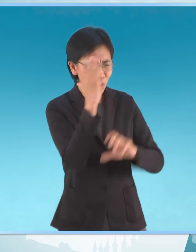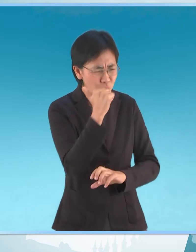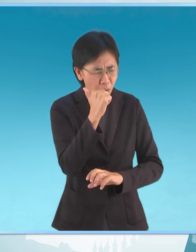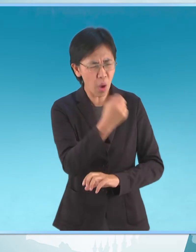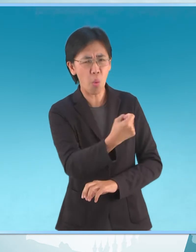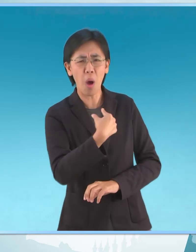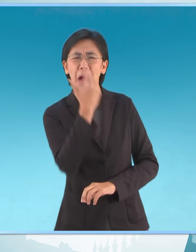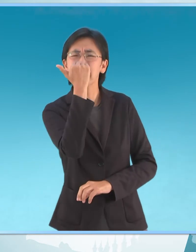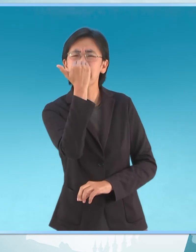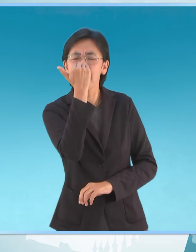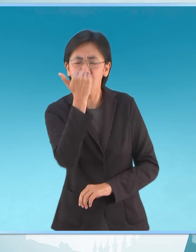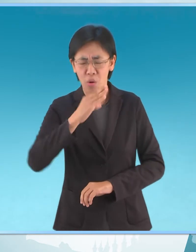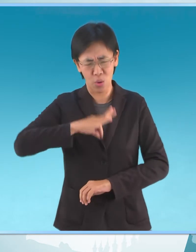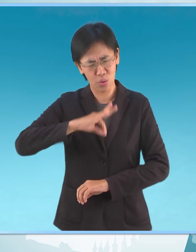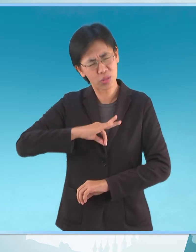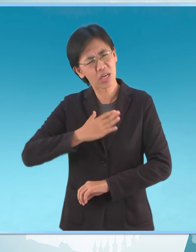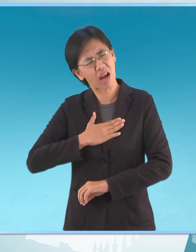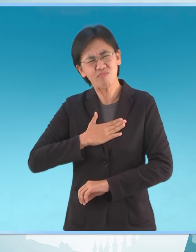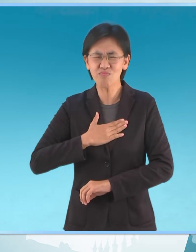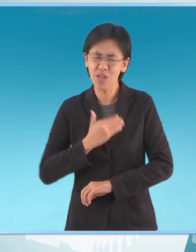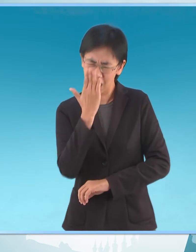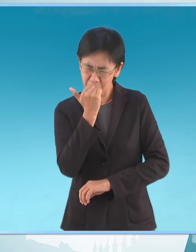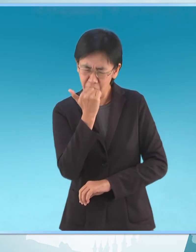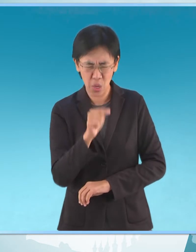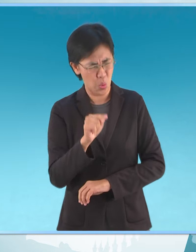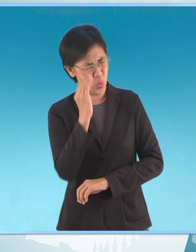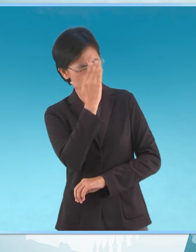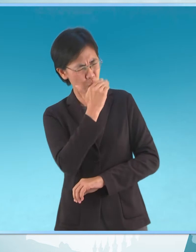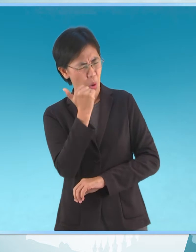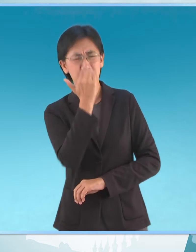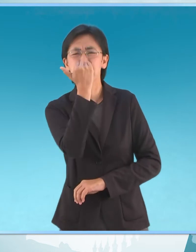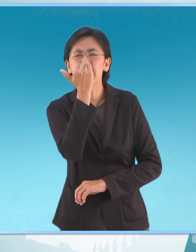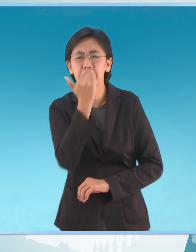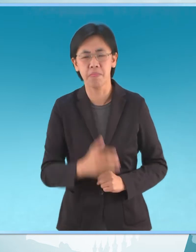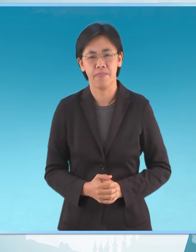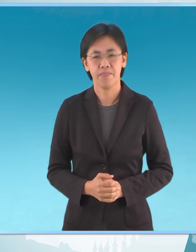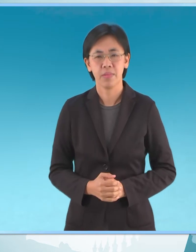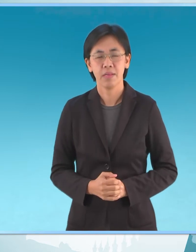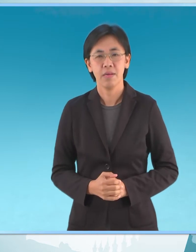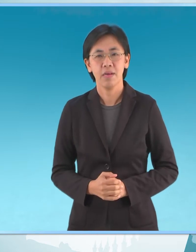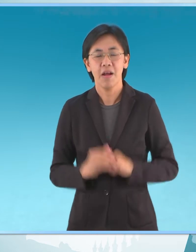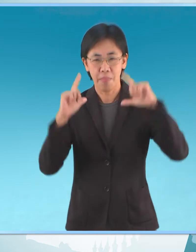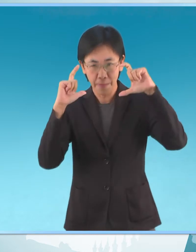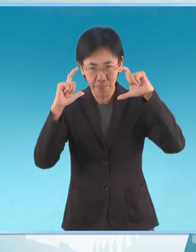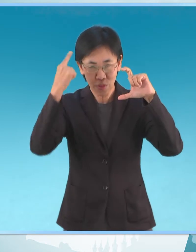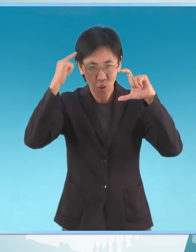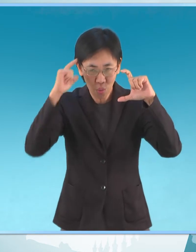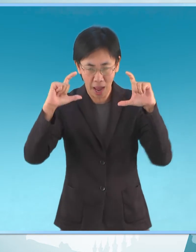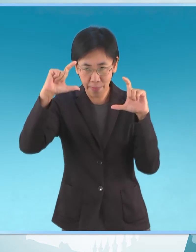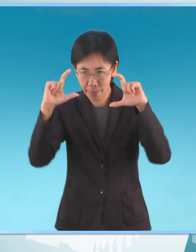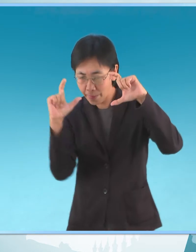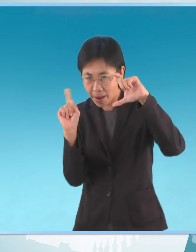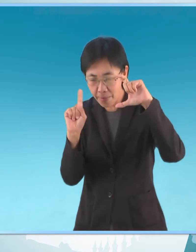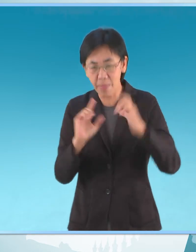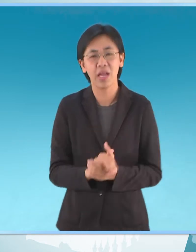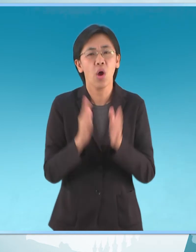าความรู้สึกมันบอกไม่ถูกว่าทำไมสวยกว่าทั้งนี้ทั้งนั้นเนี่ยก็เพราะว่าการจัดองค์ประกอบนั่นเองครับเพราะหลายท่